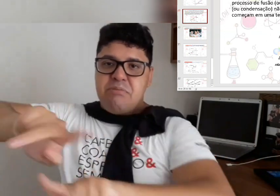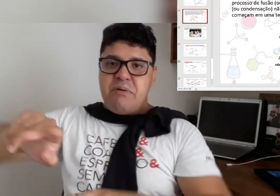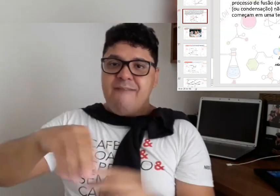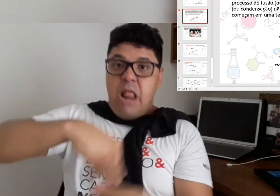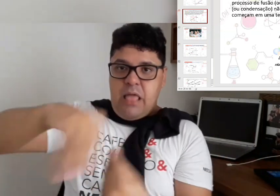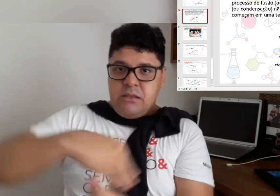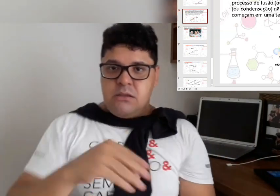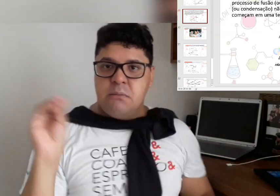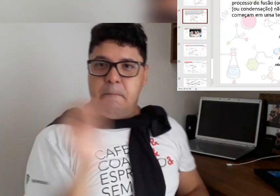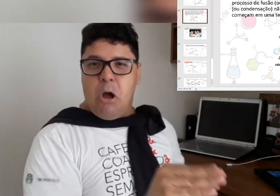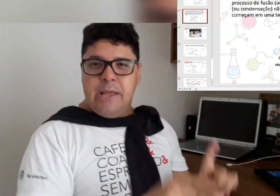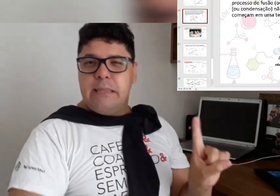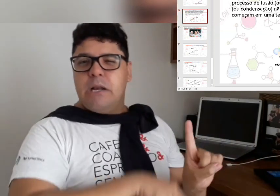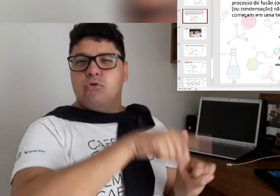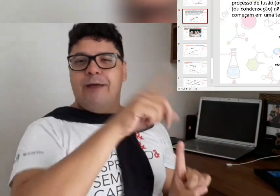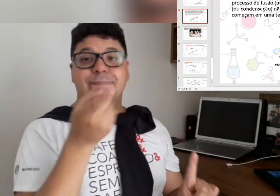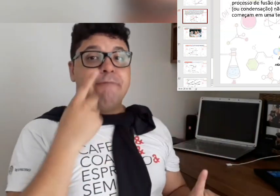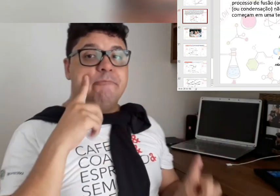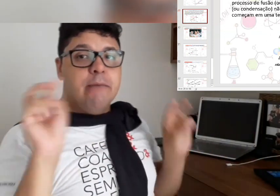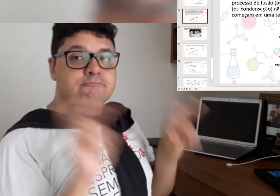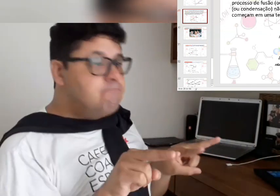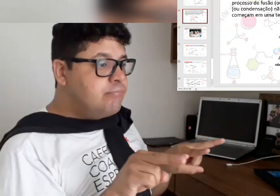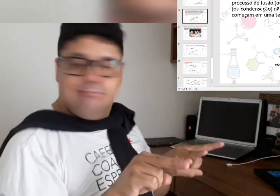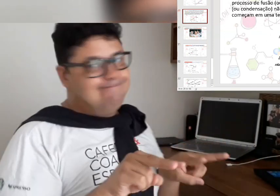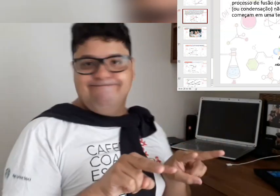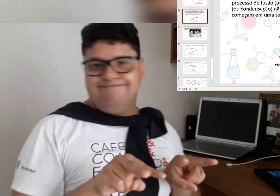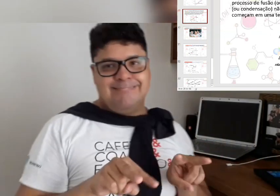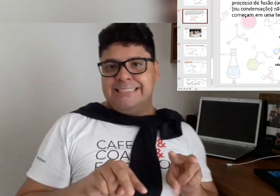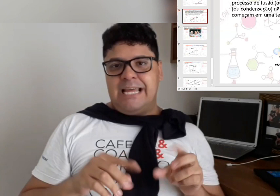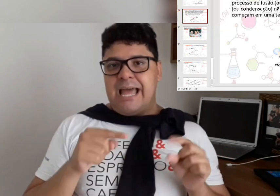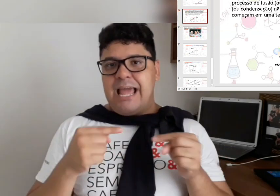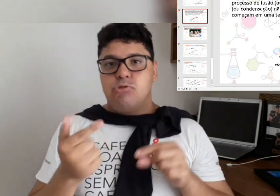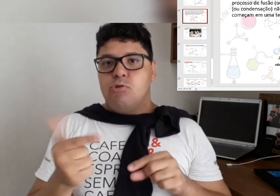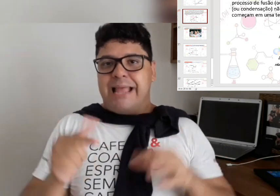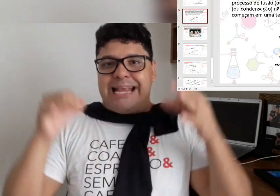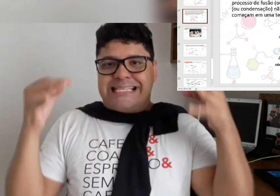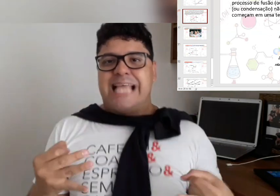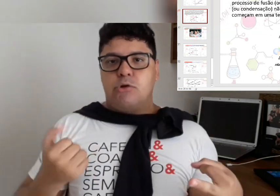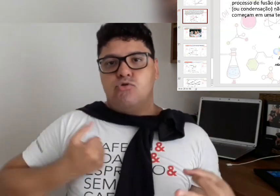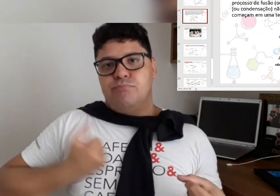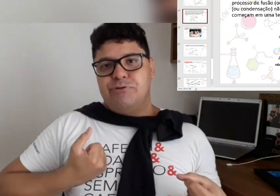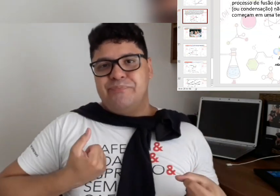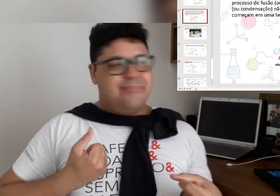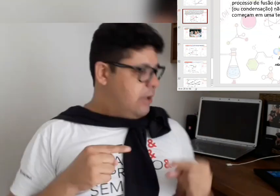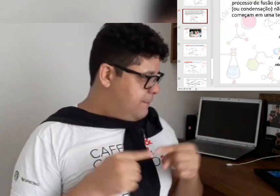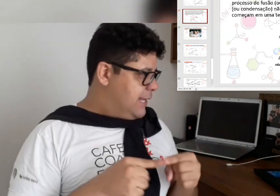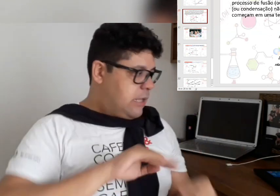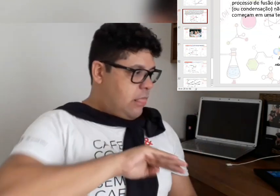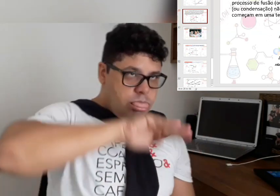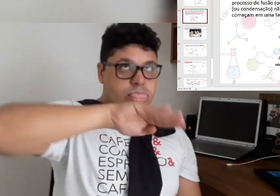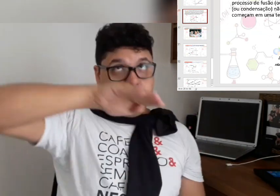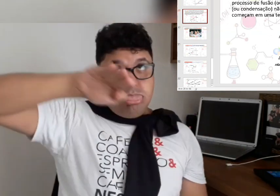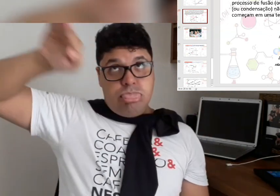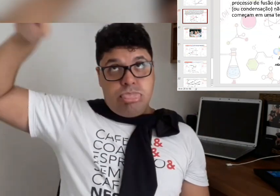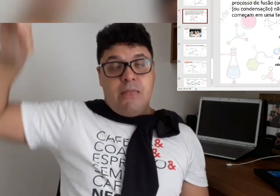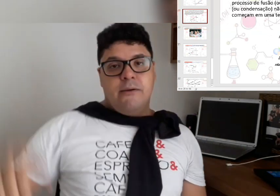uma mistura, só uma mistura, olha lá, não tem ponto de fusão pré-definido, não tem ponto de ebulição pré-definido,